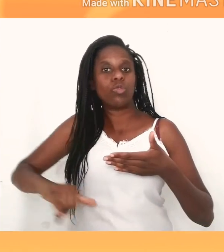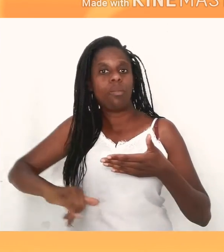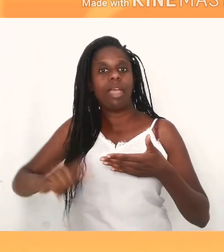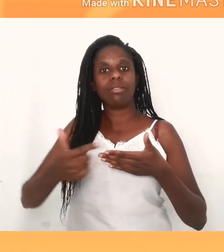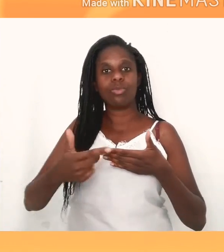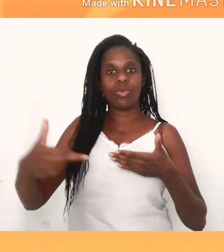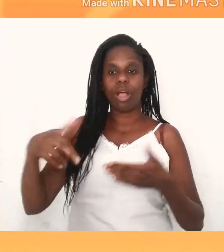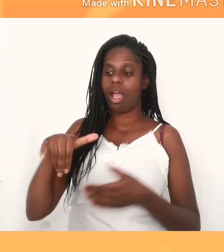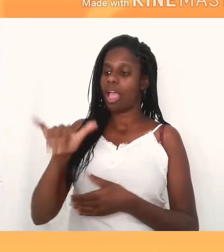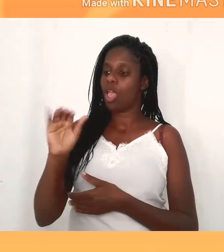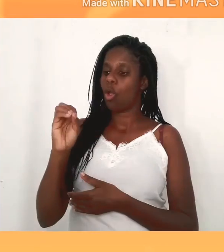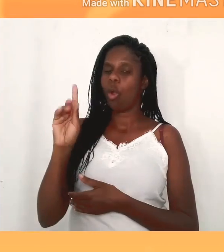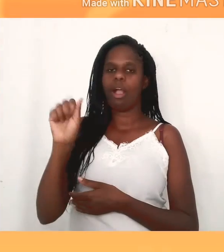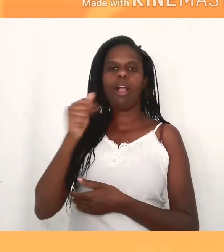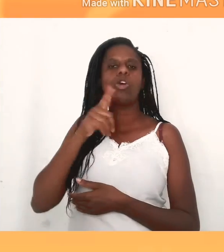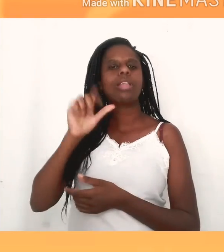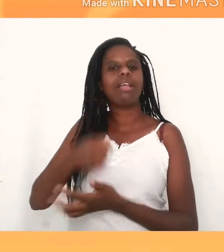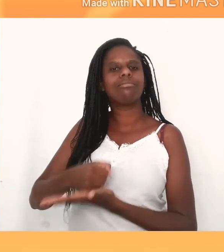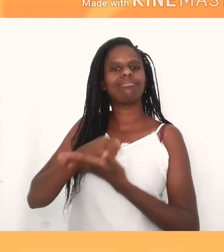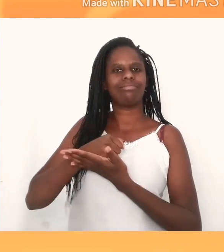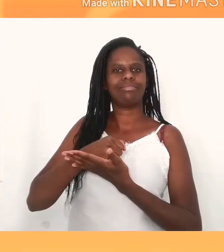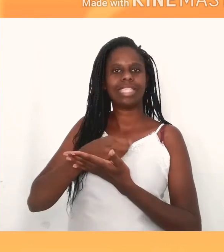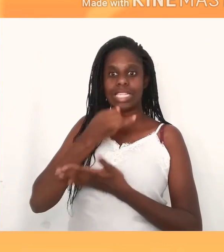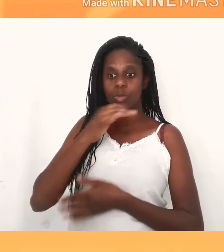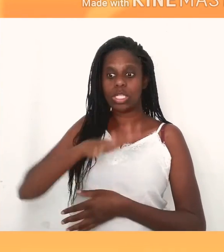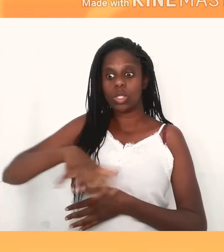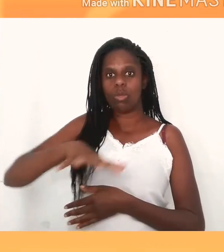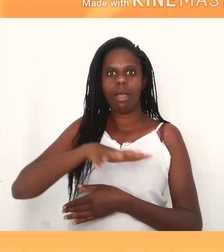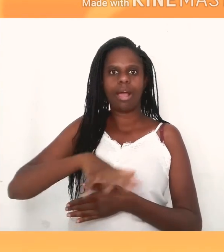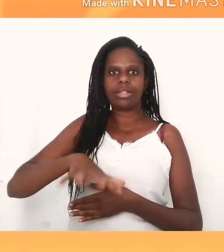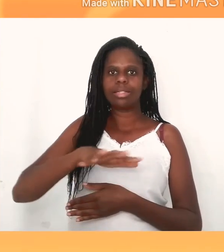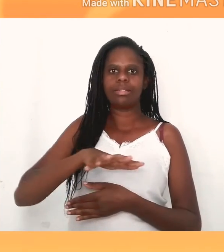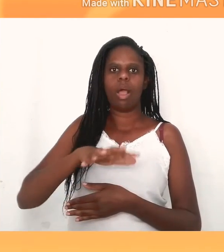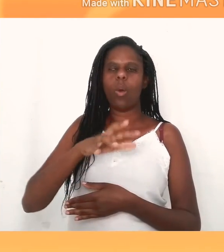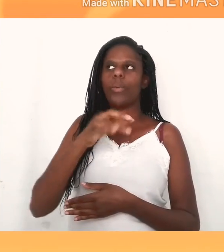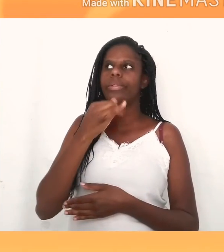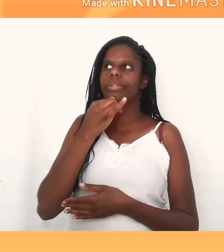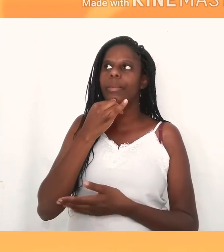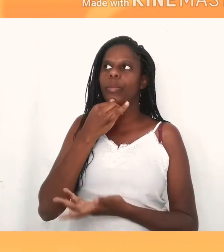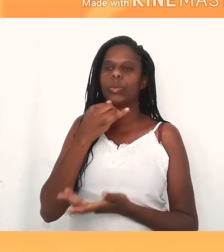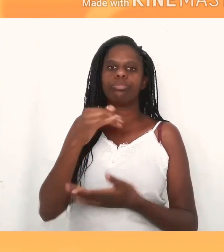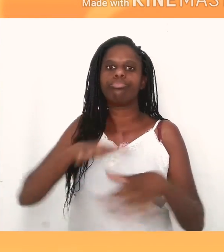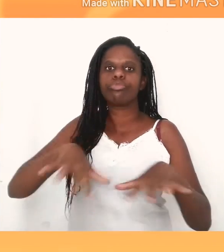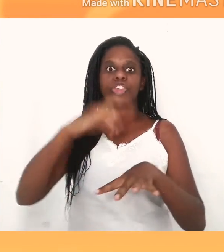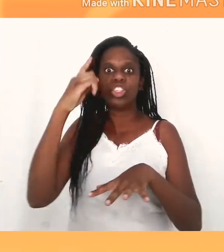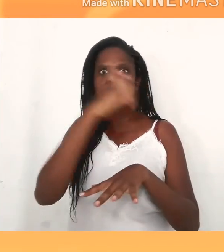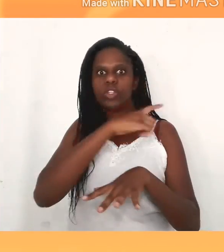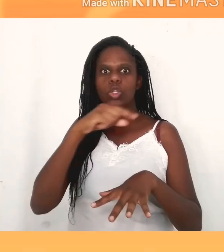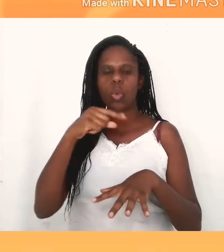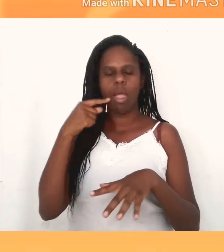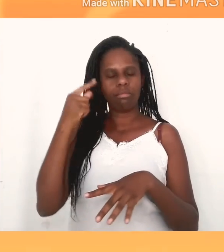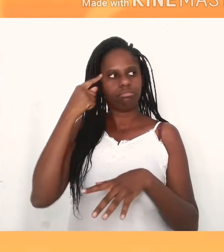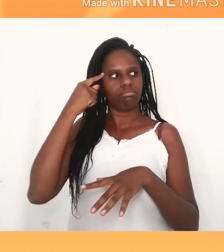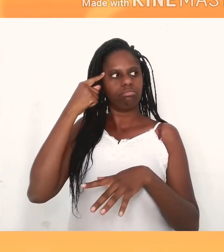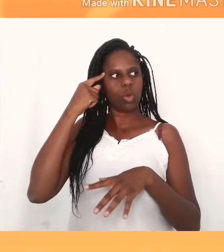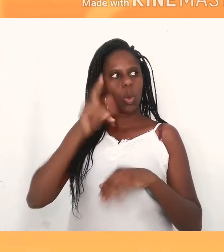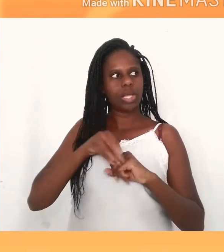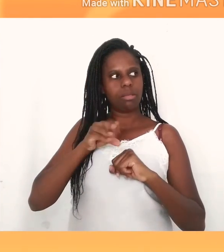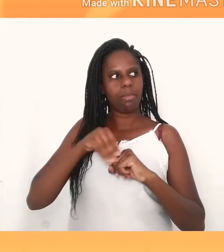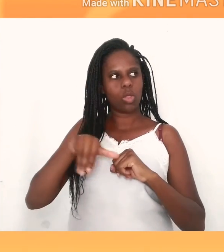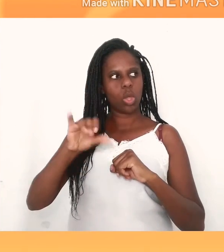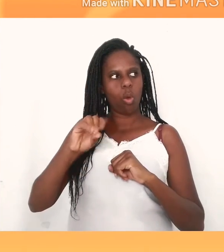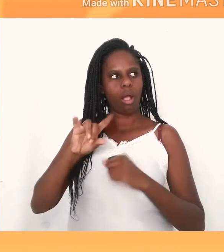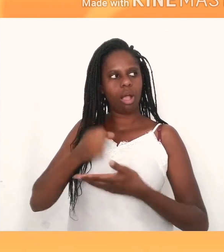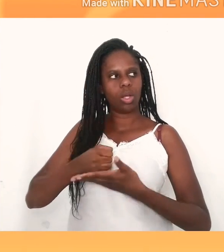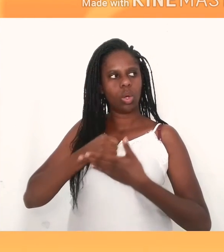sofrimento. Yoga, esse conhecimento tanto pode salvar vocês de uma situação, nos salvar de uma situação difícil,